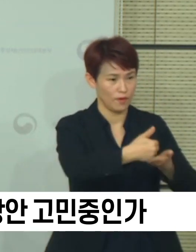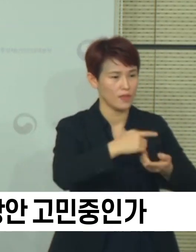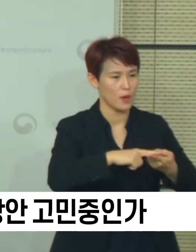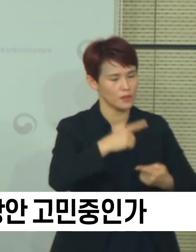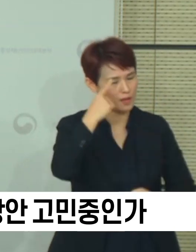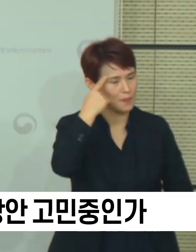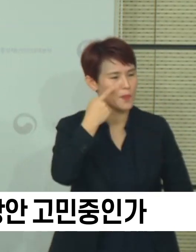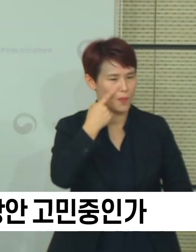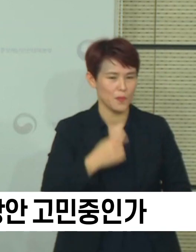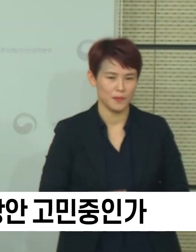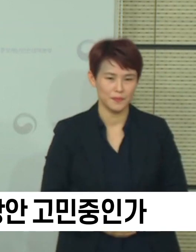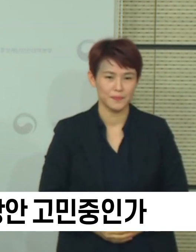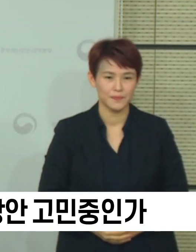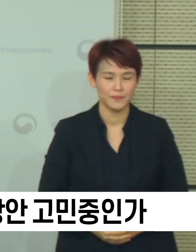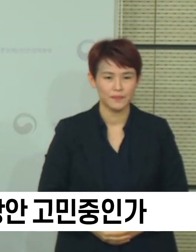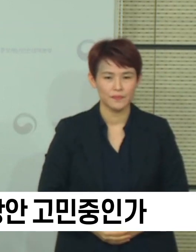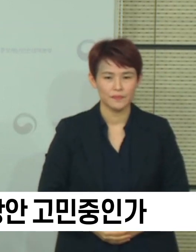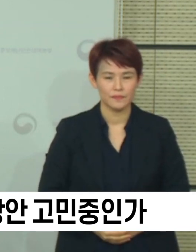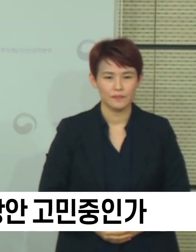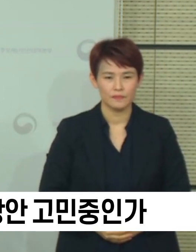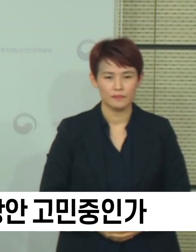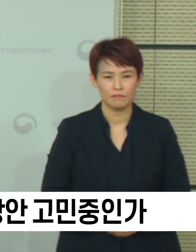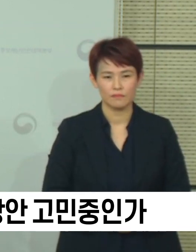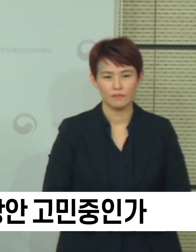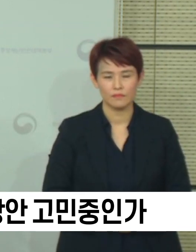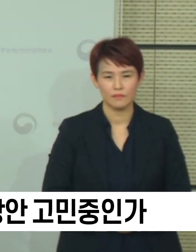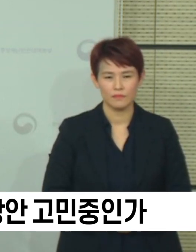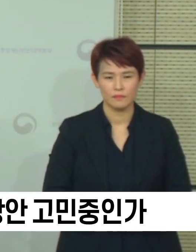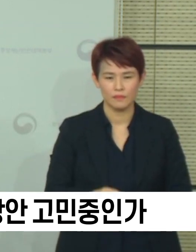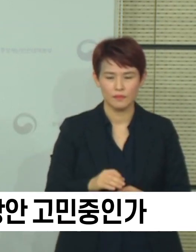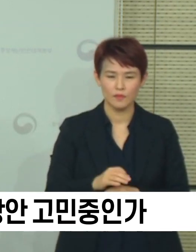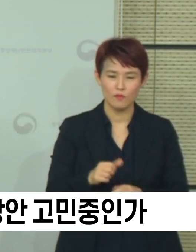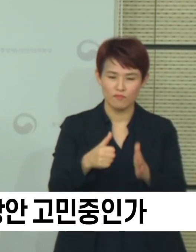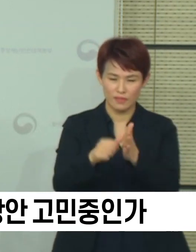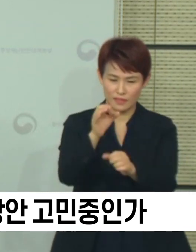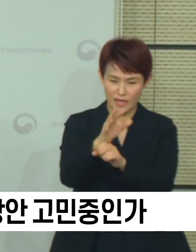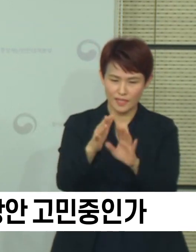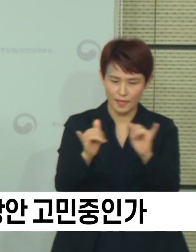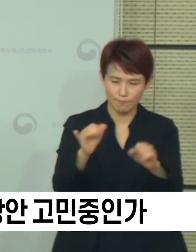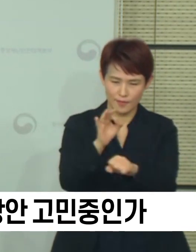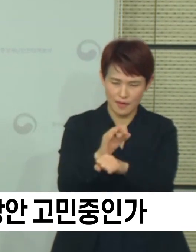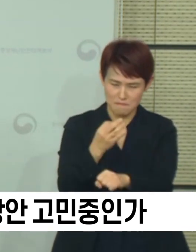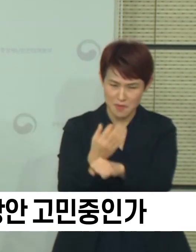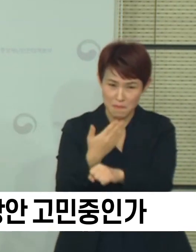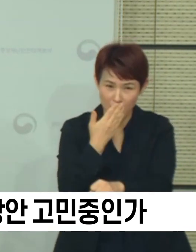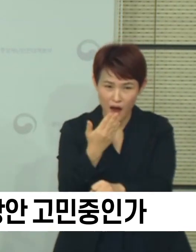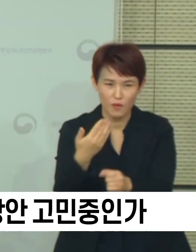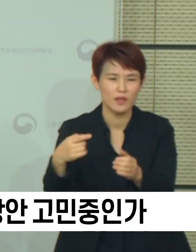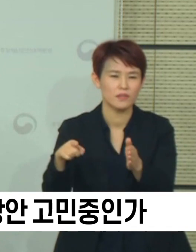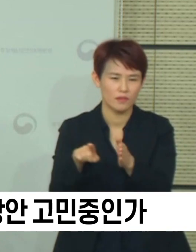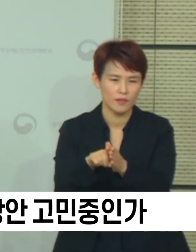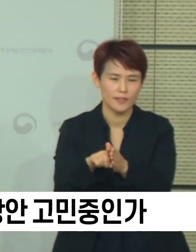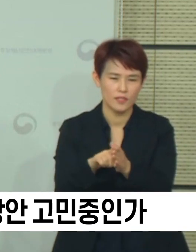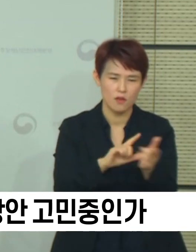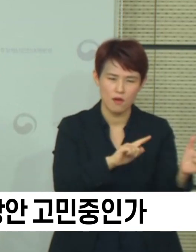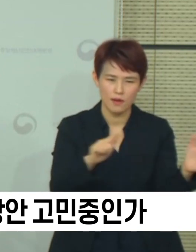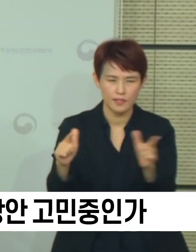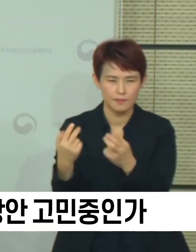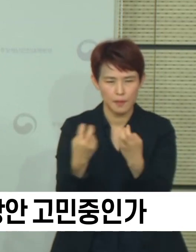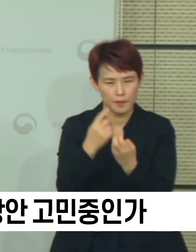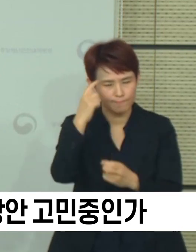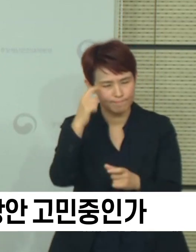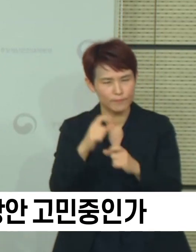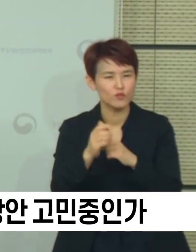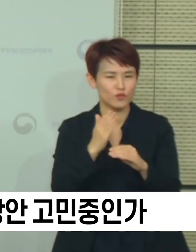것 같습니다. 일단 1번 소비자들의 구매 용이성을 위해서 다양한 방법을 저희가 고민하고